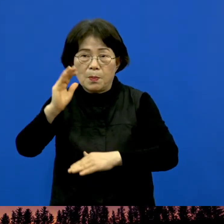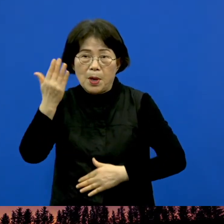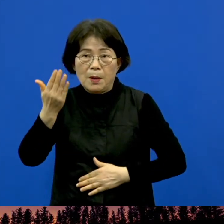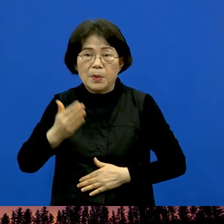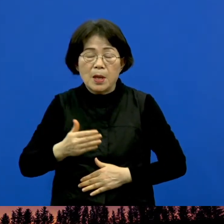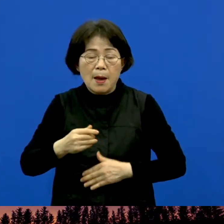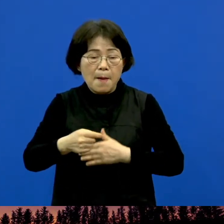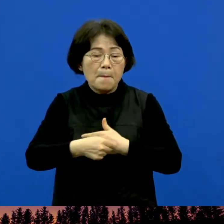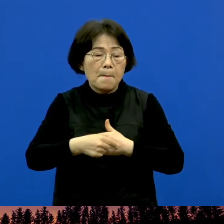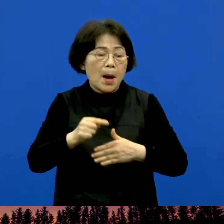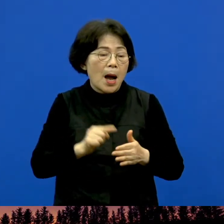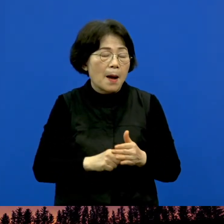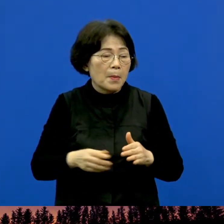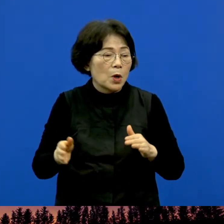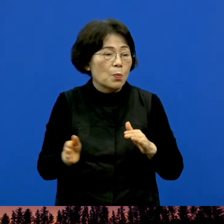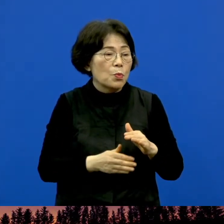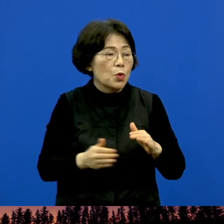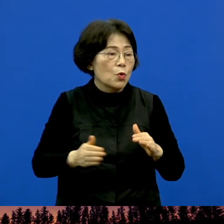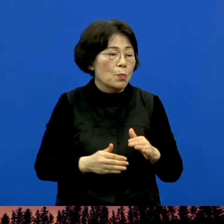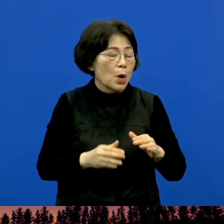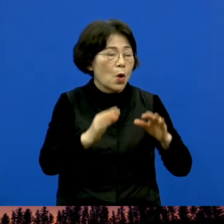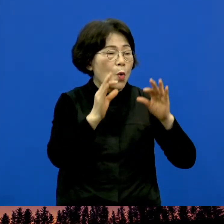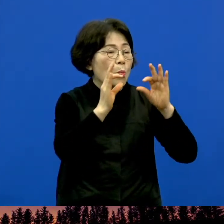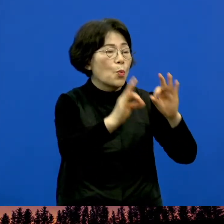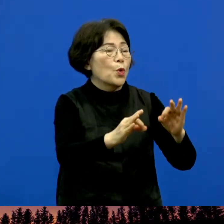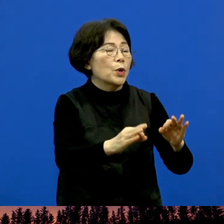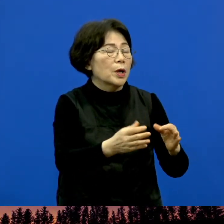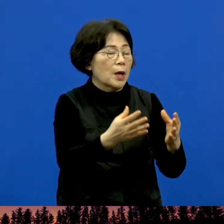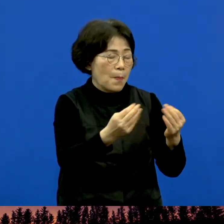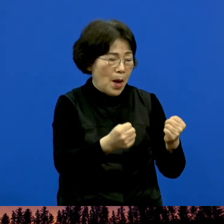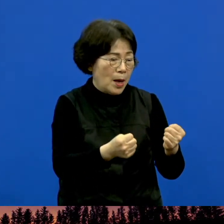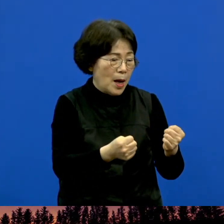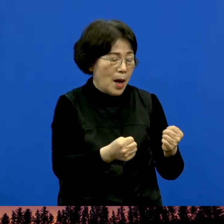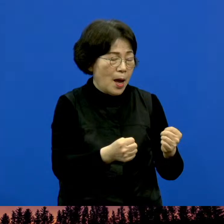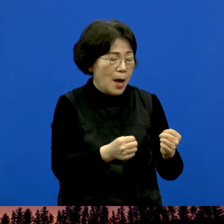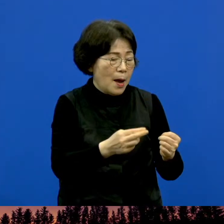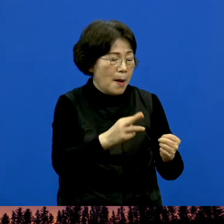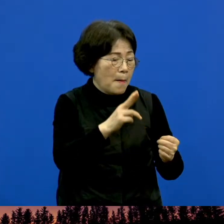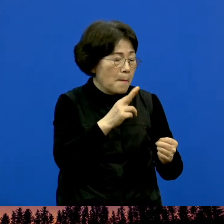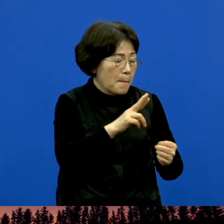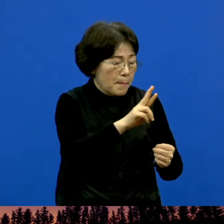게 많아요. 바둑 군수가 그렇잖아요. 옆에서 보는데 2급 올라가요.